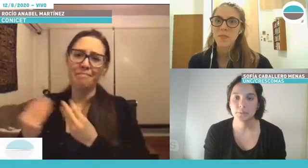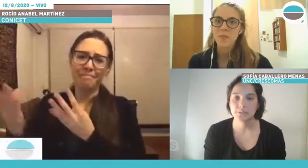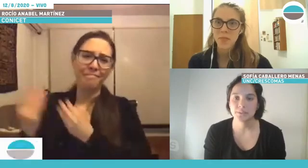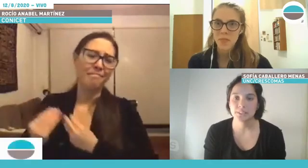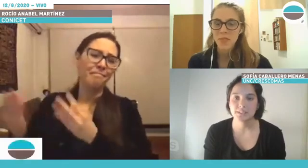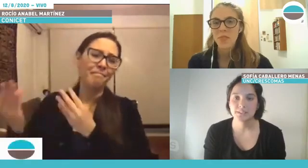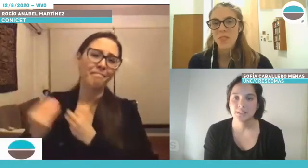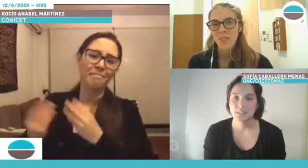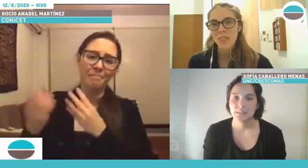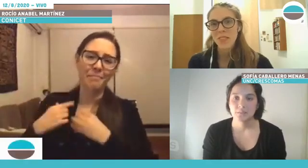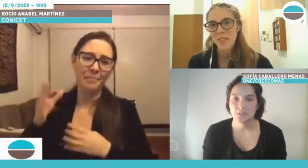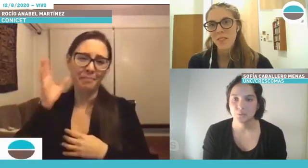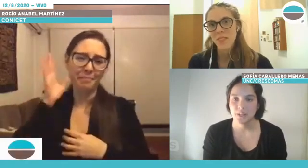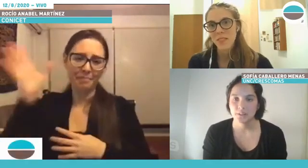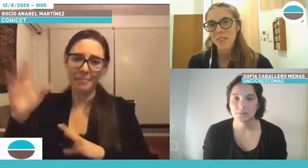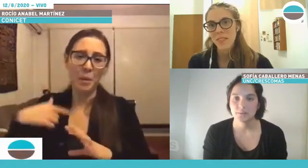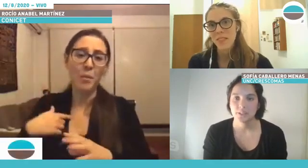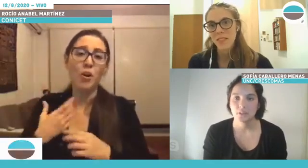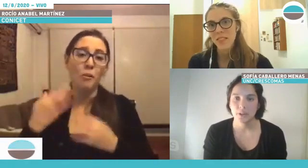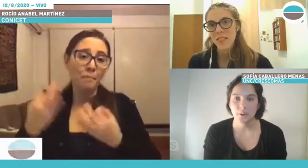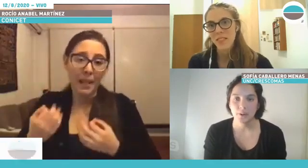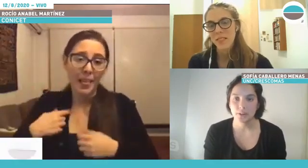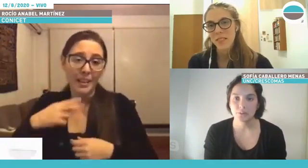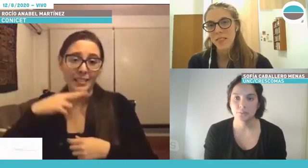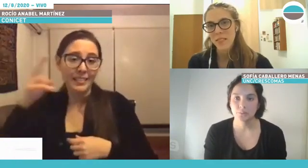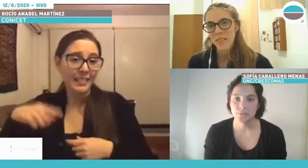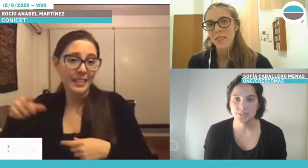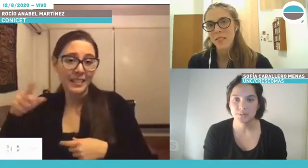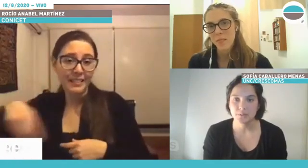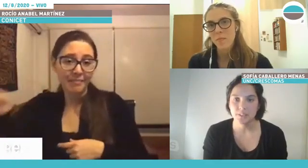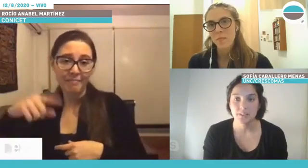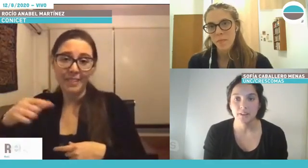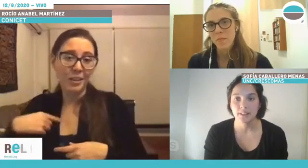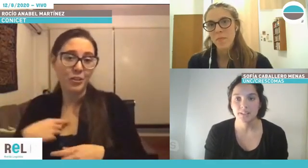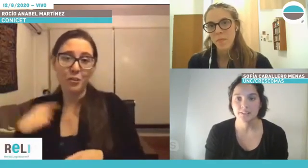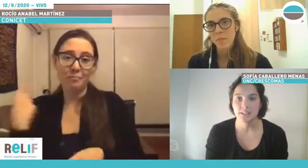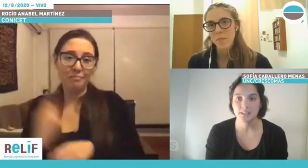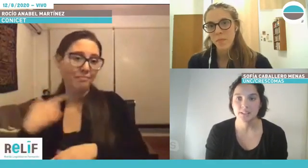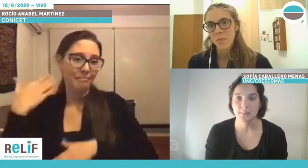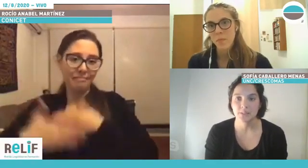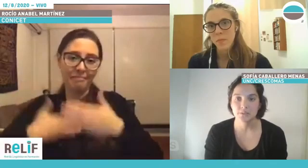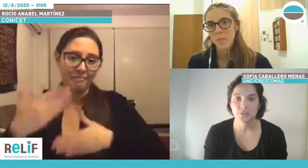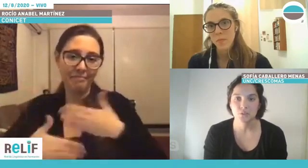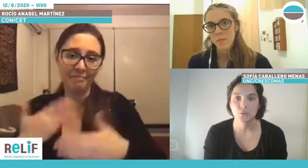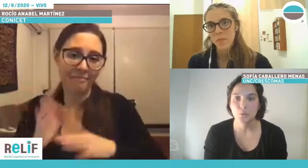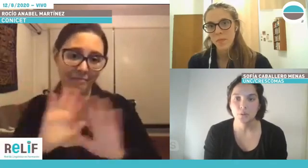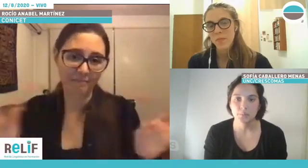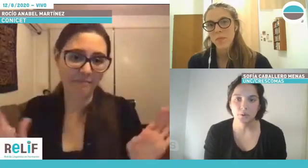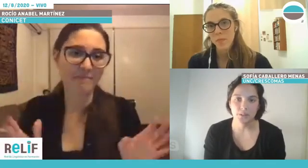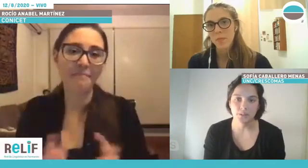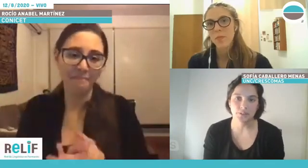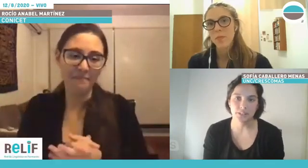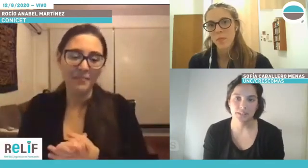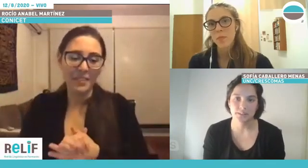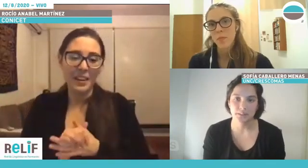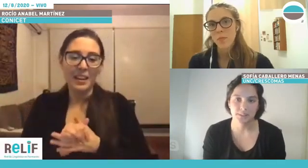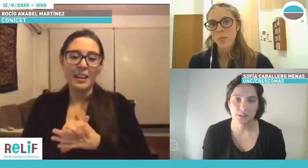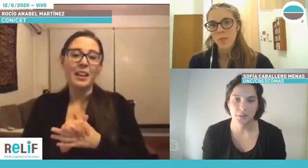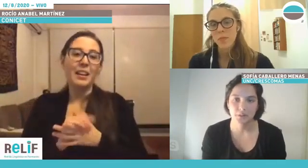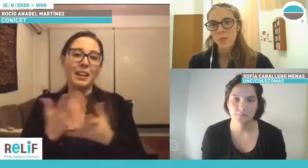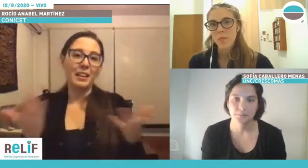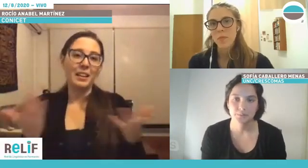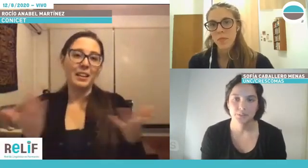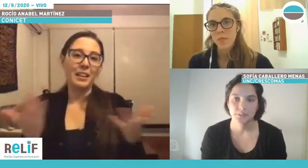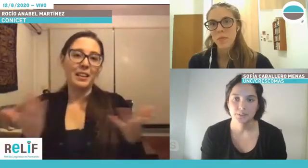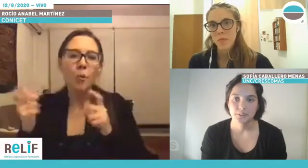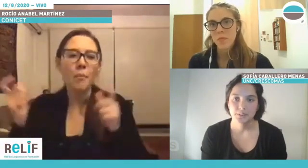Esas 4 personas me ayudaron, colaboraron muchísimo y de verdad sin esas personas yo no hubiera podido realizar mi